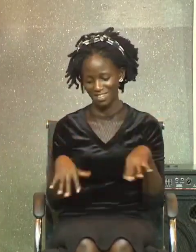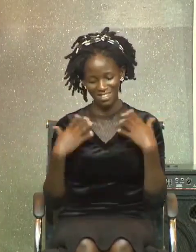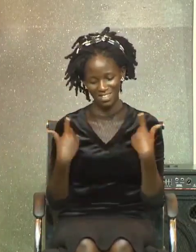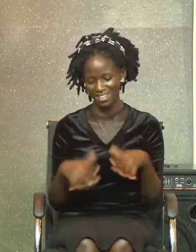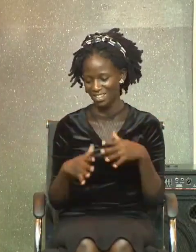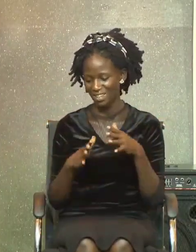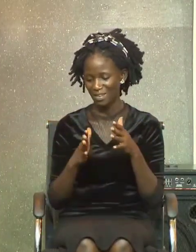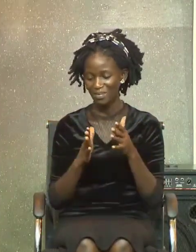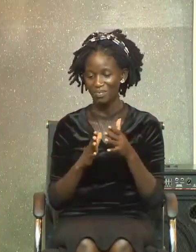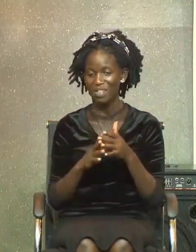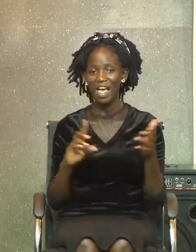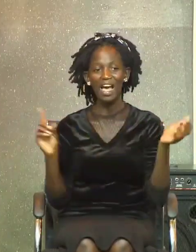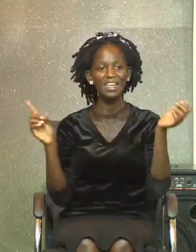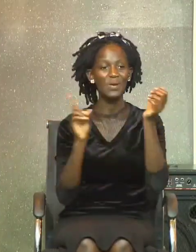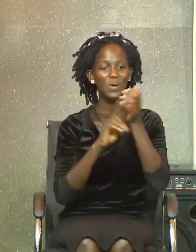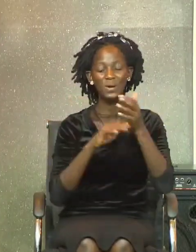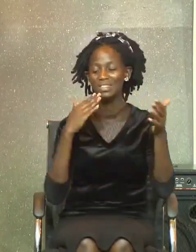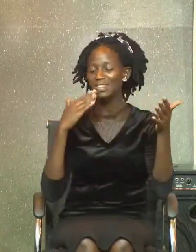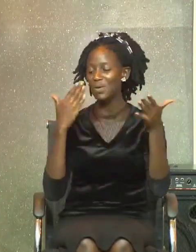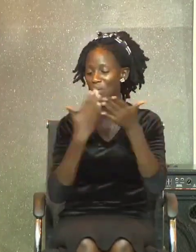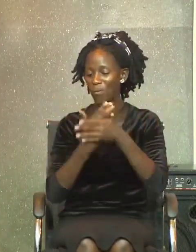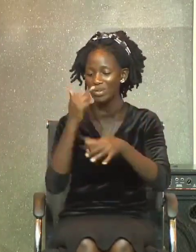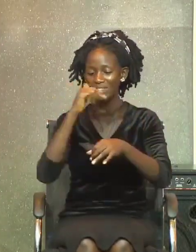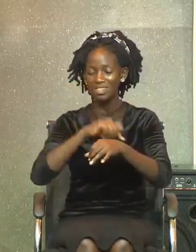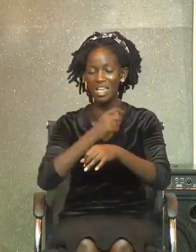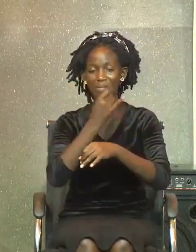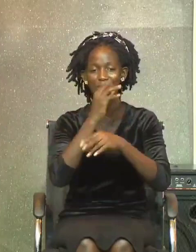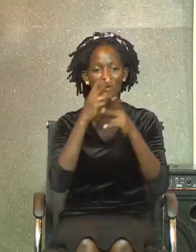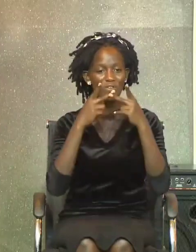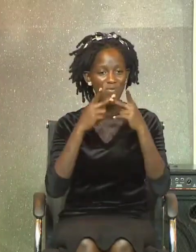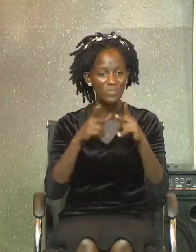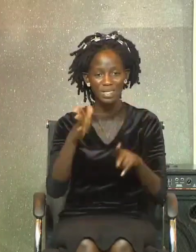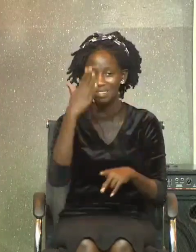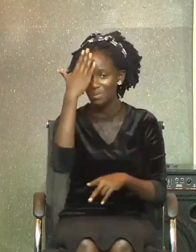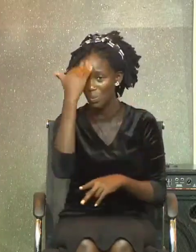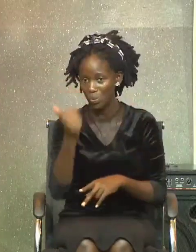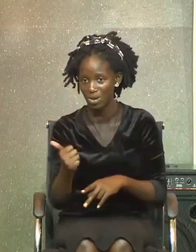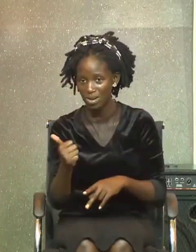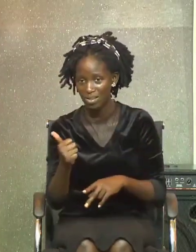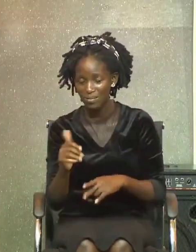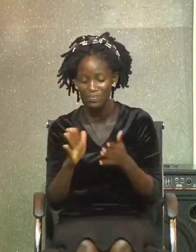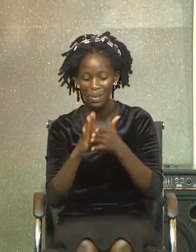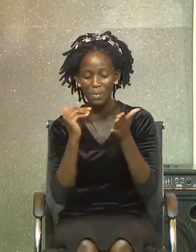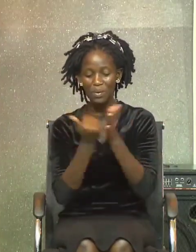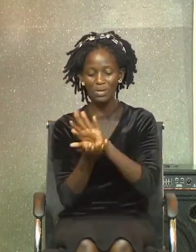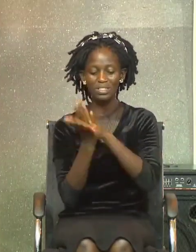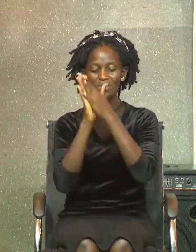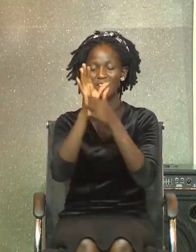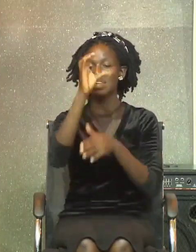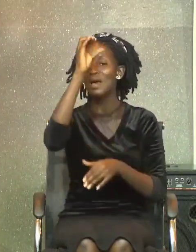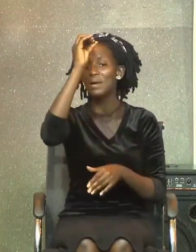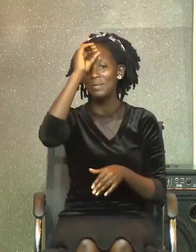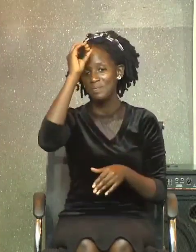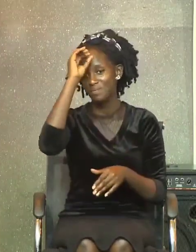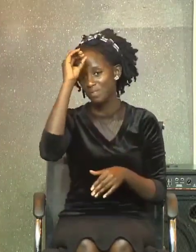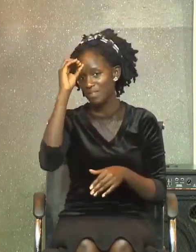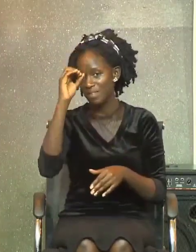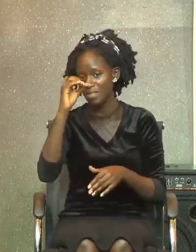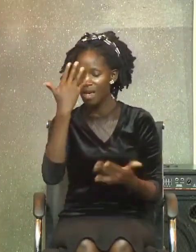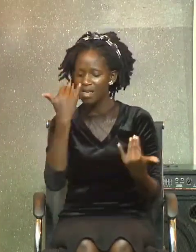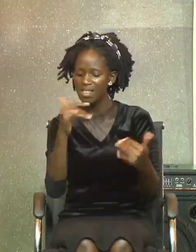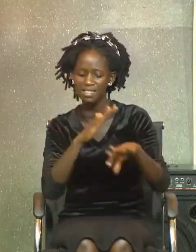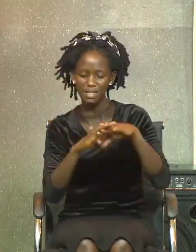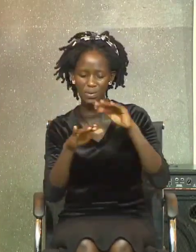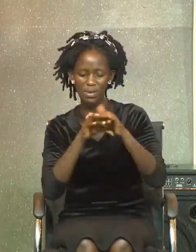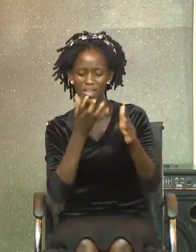awo natambulizaawo ekiseera eky'emirembe lwaki kwe kusiriwala kwe nagambye nti mu kifo